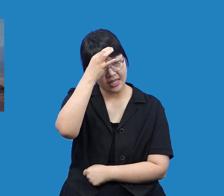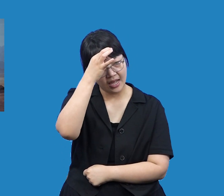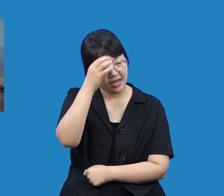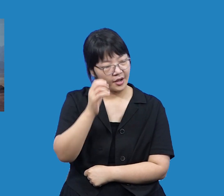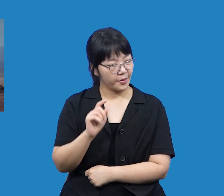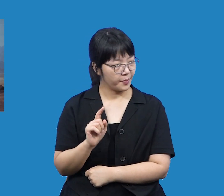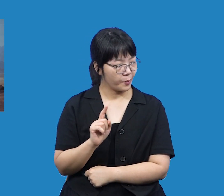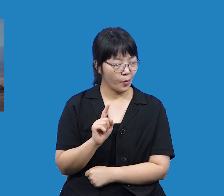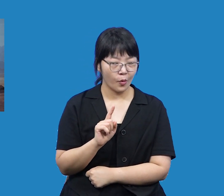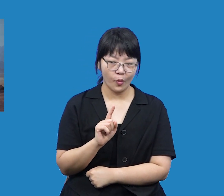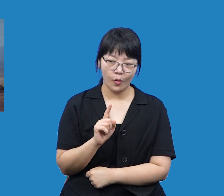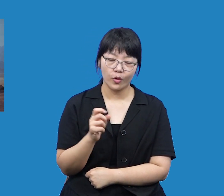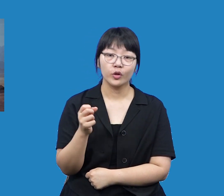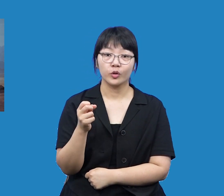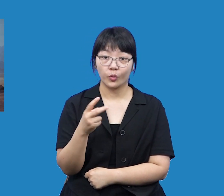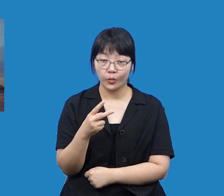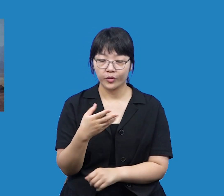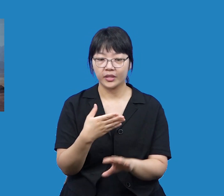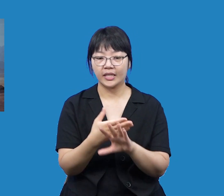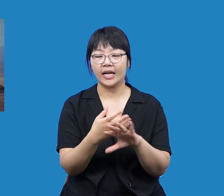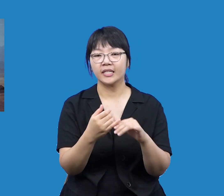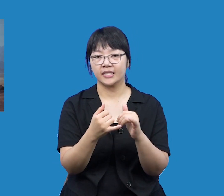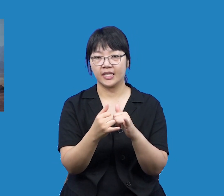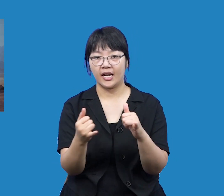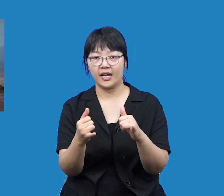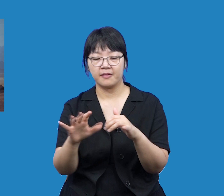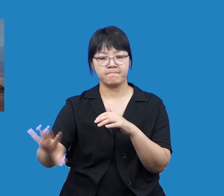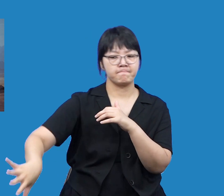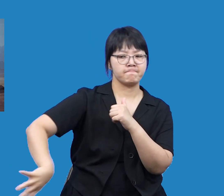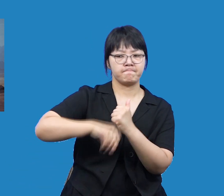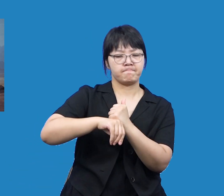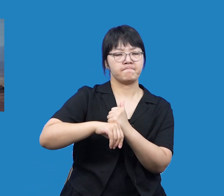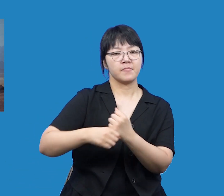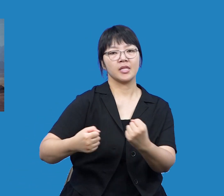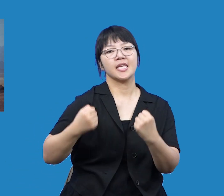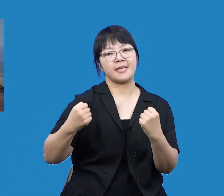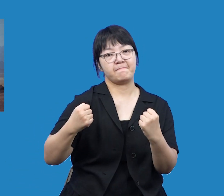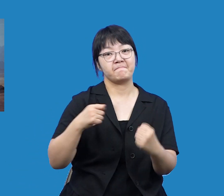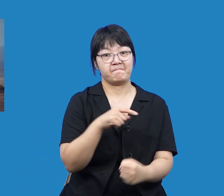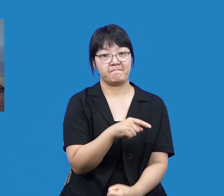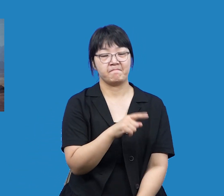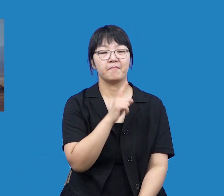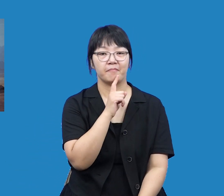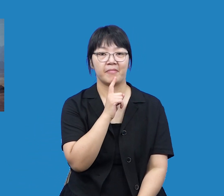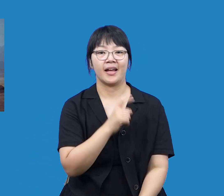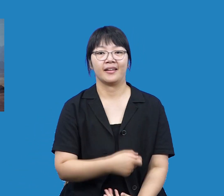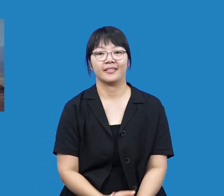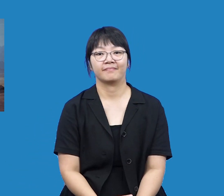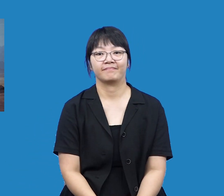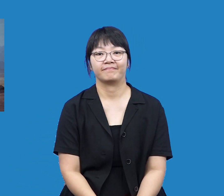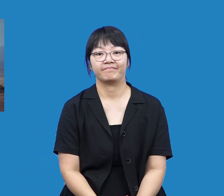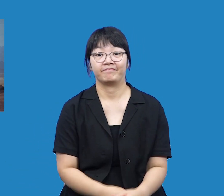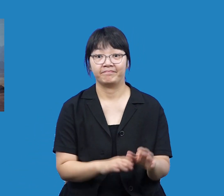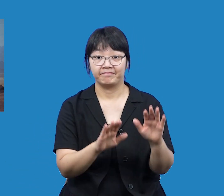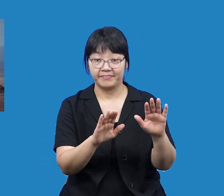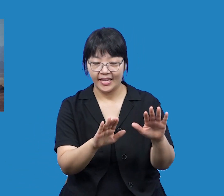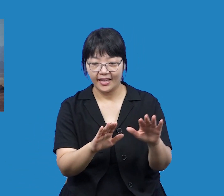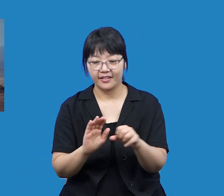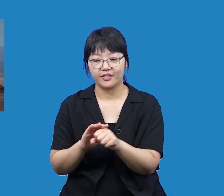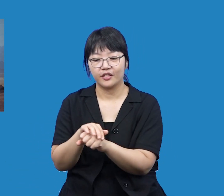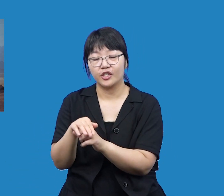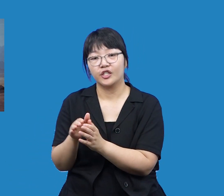특별한 다른 사람들을 압도하는 능력을 카리스마라고 할 수가 있을 것입니다. 그런데